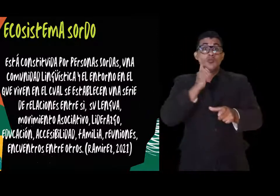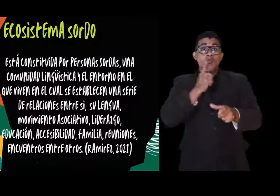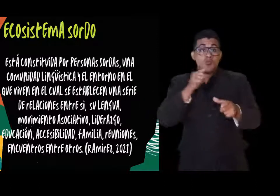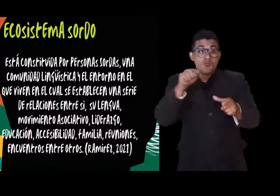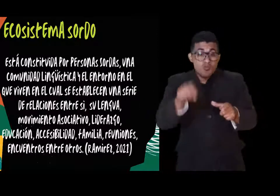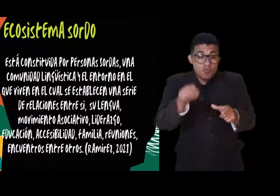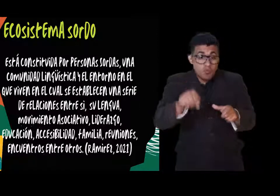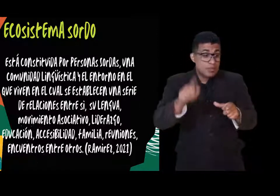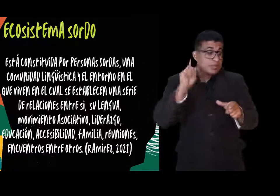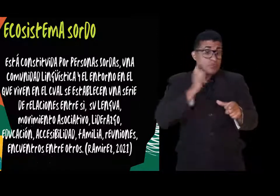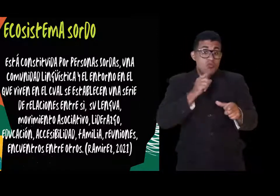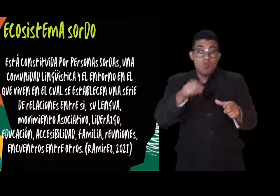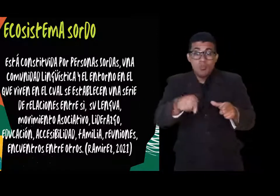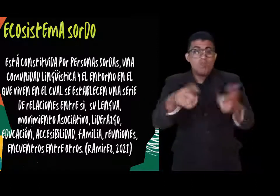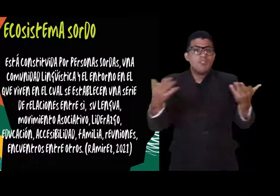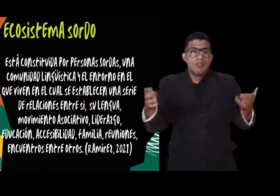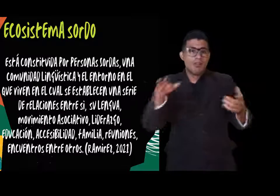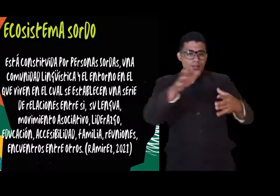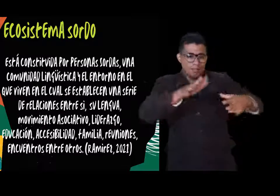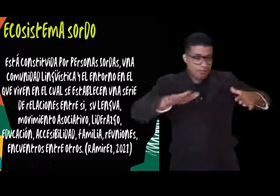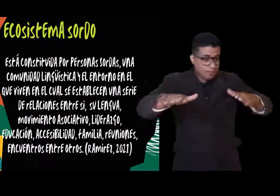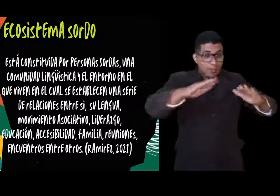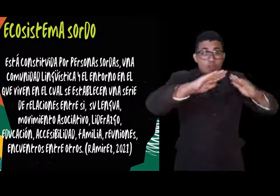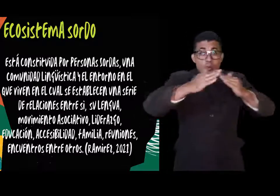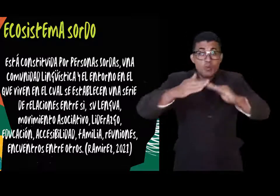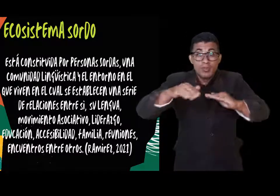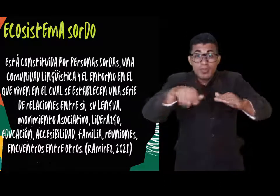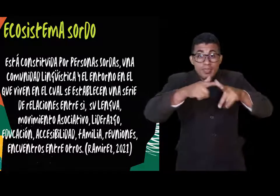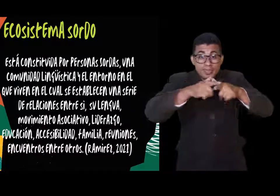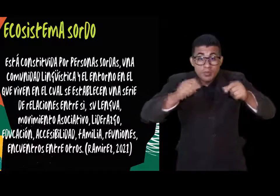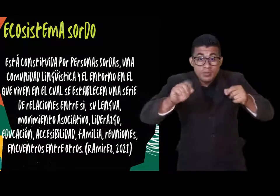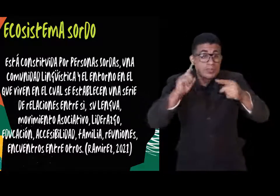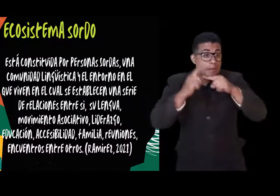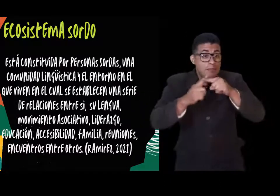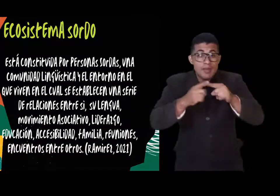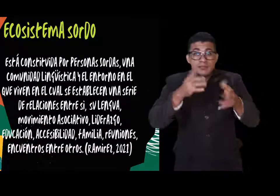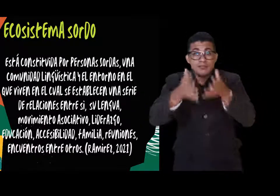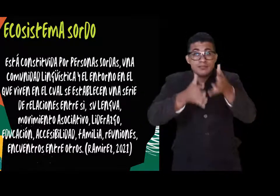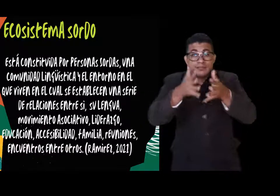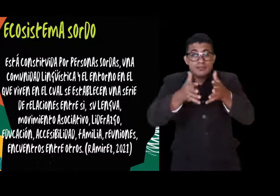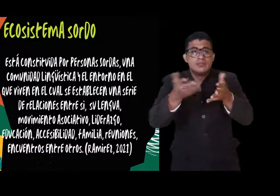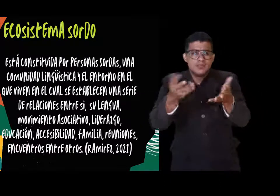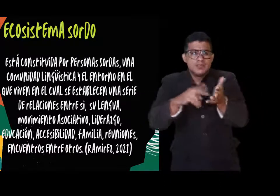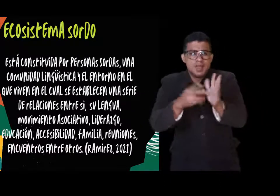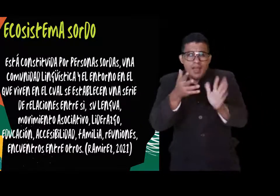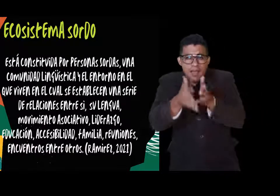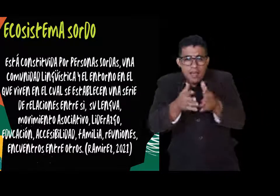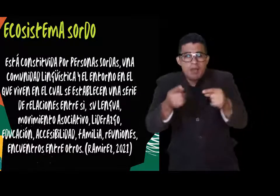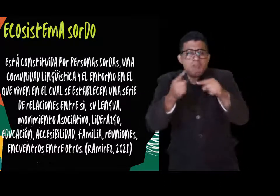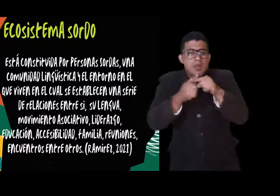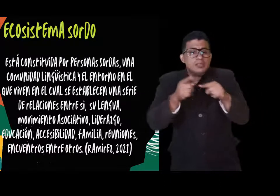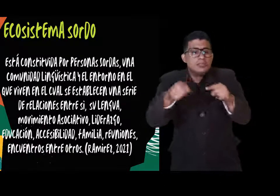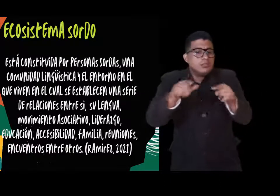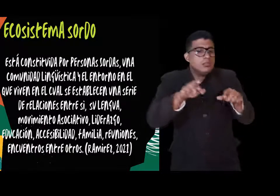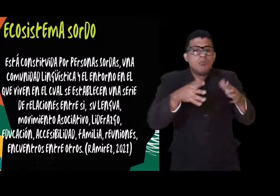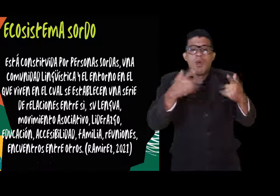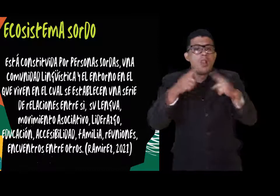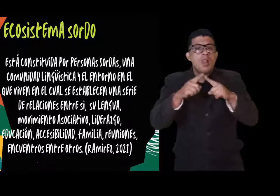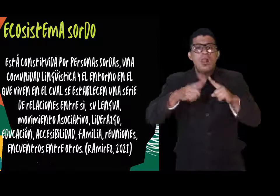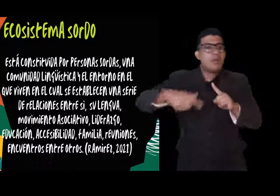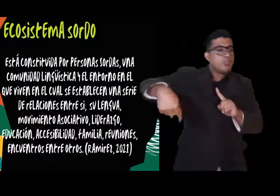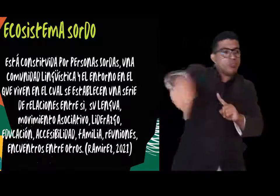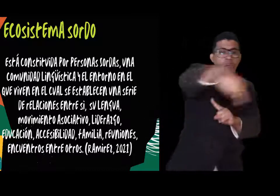por personas sordas, una comunidad lingüística y el entorno en el que viven, en el cual